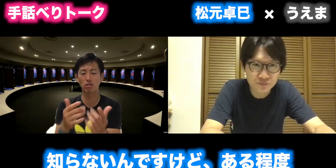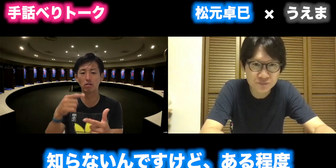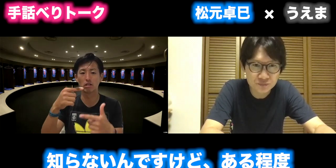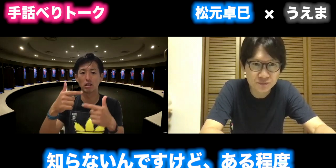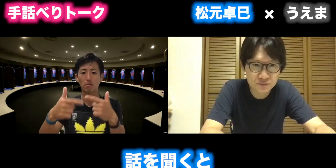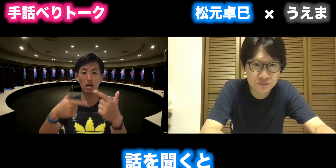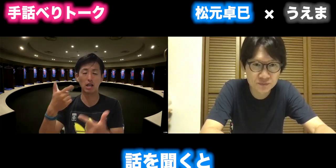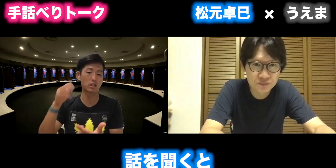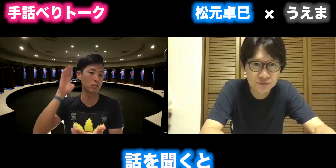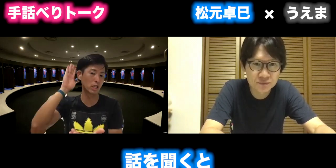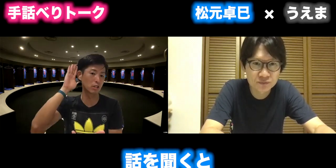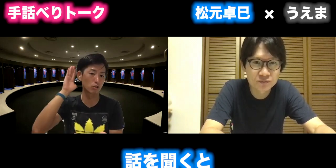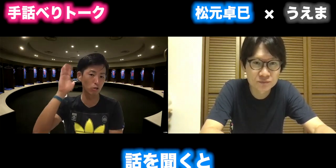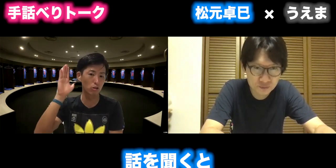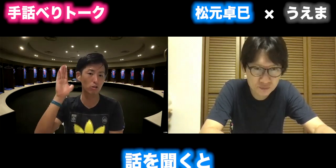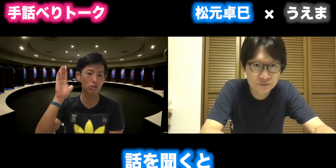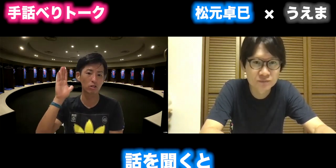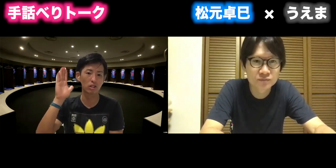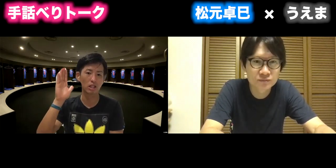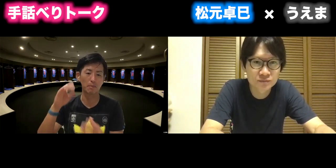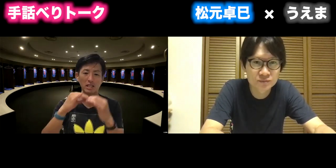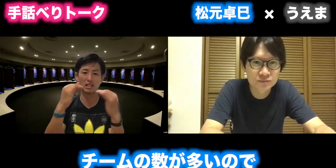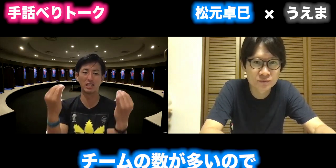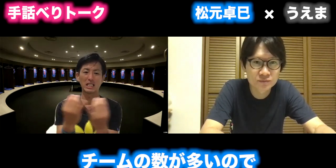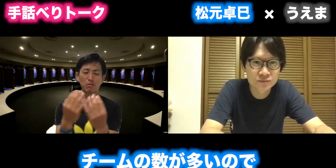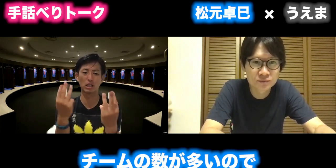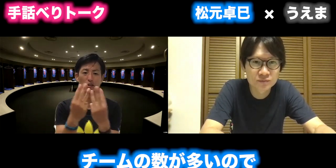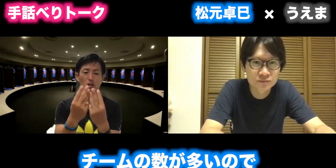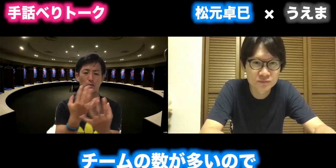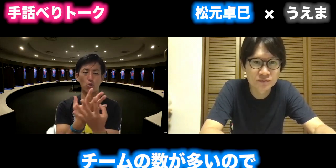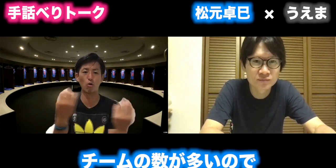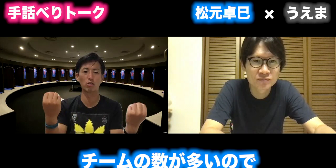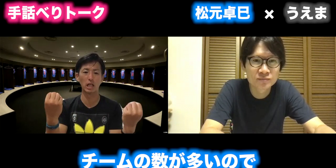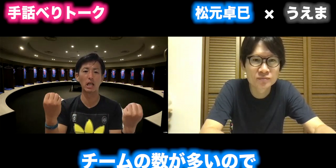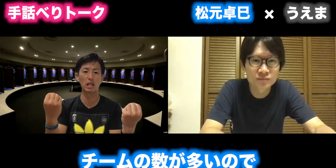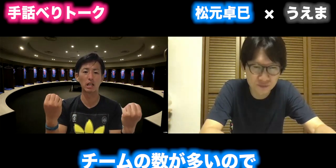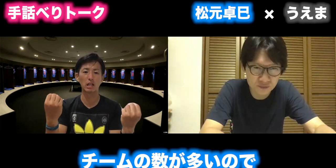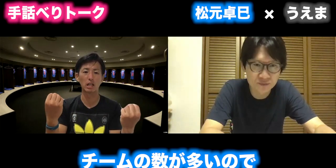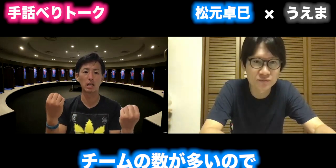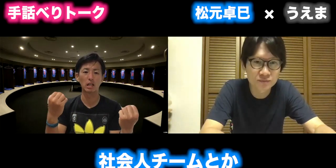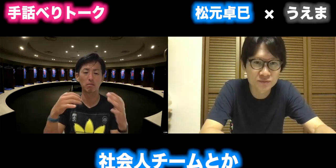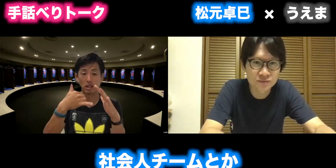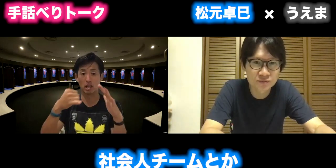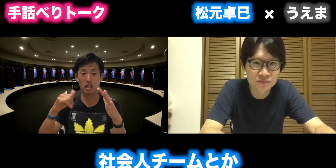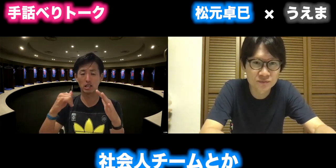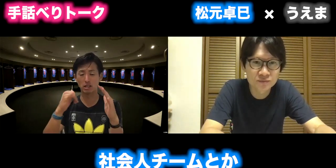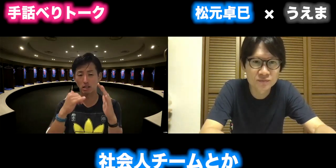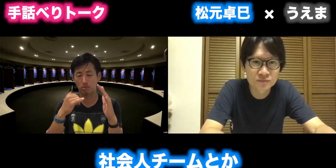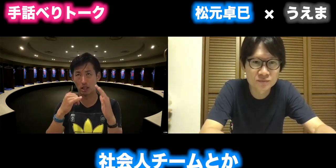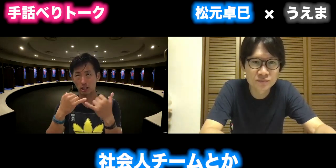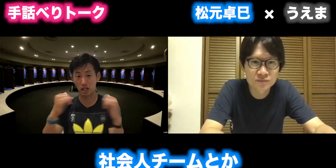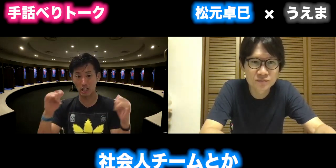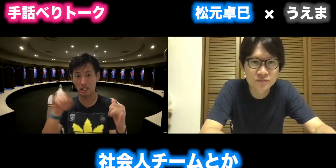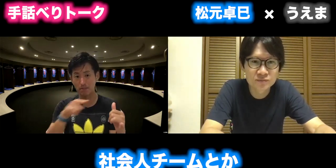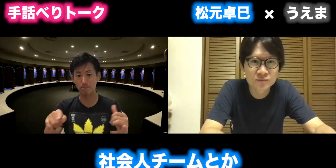程度話を聞くとこうやっぱり支援の数とかも多いので社会